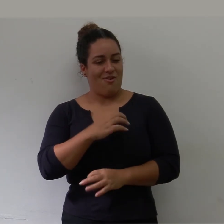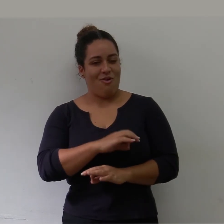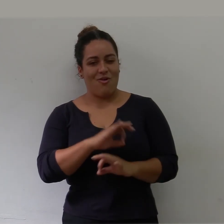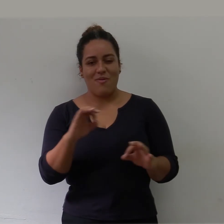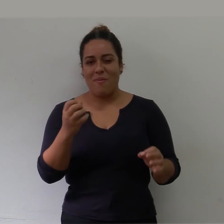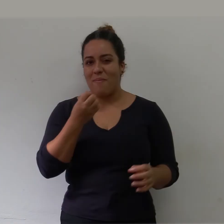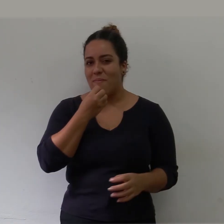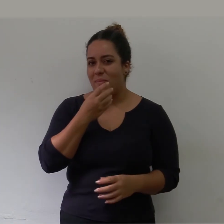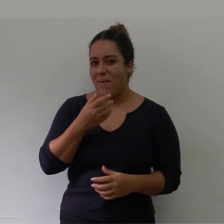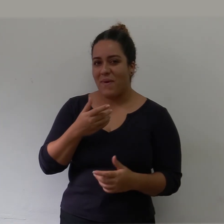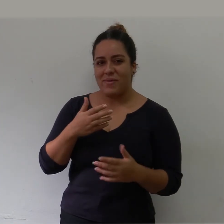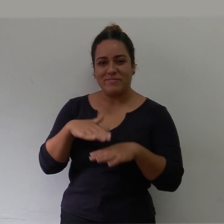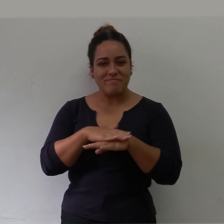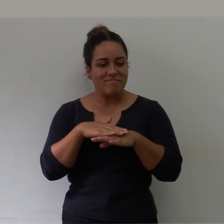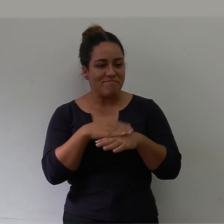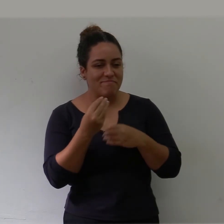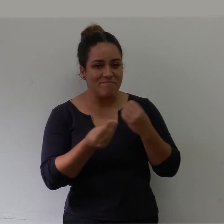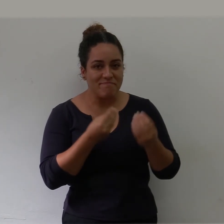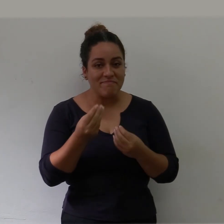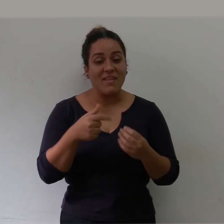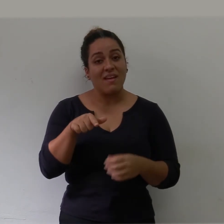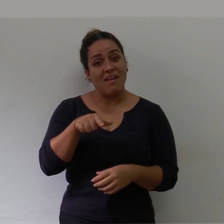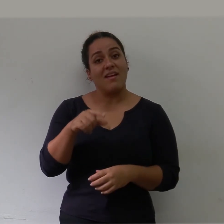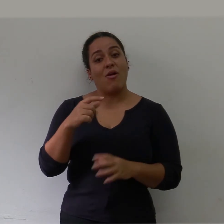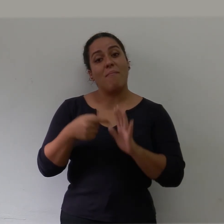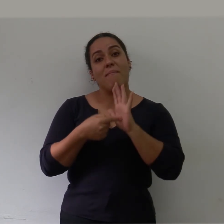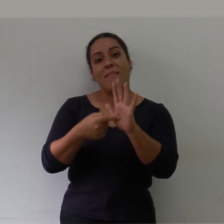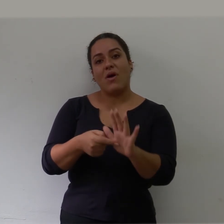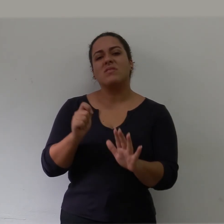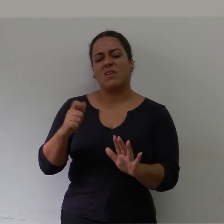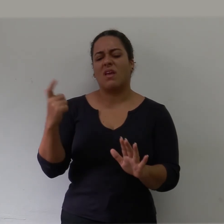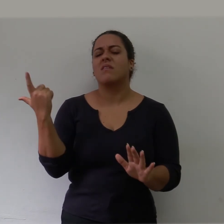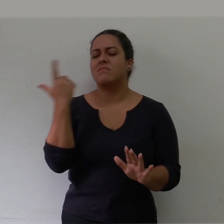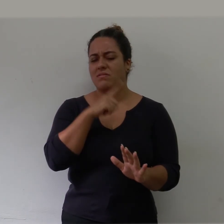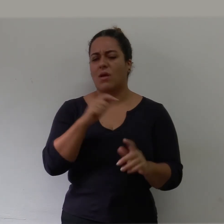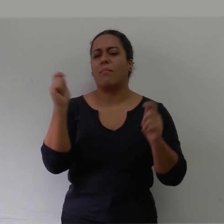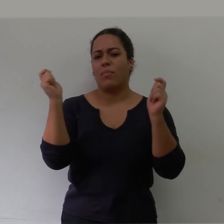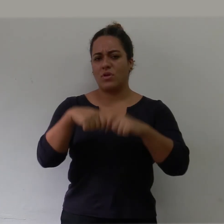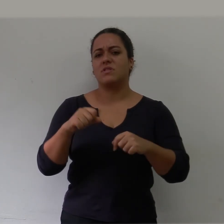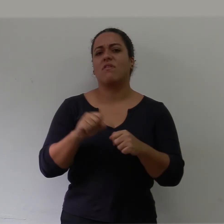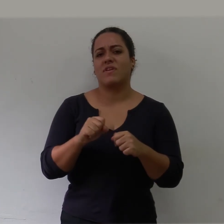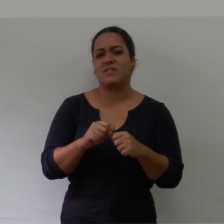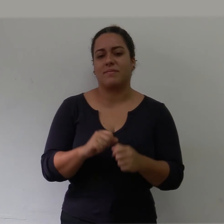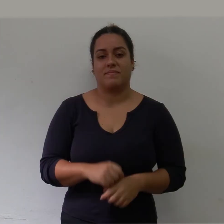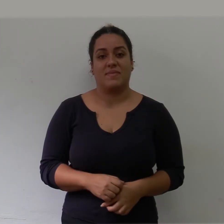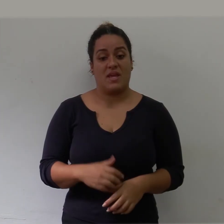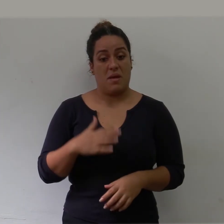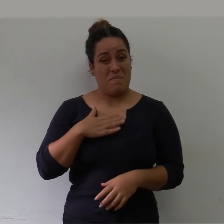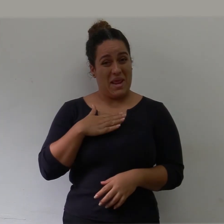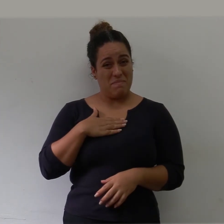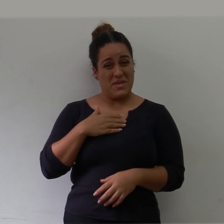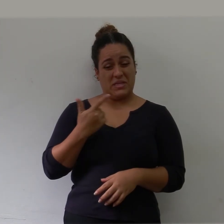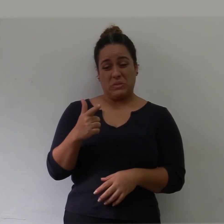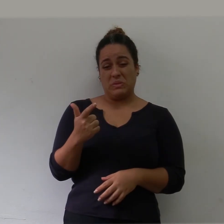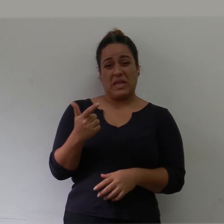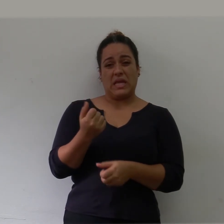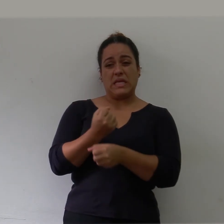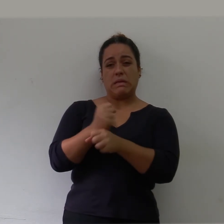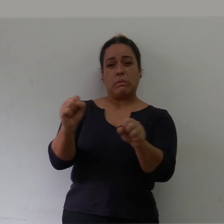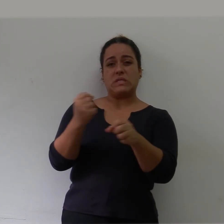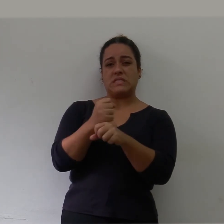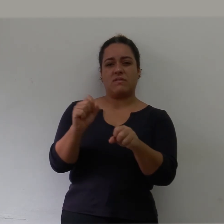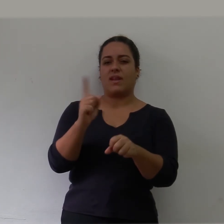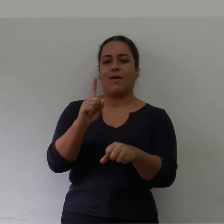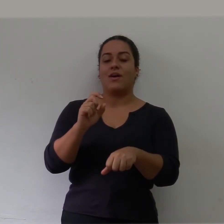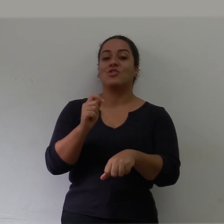bom humor, Cláudio mostra que não há o que não se possa fazer. Para mim, o impossível é só